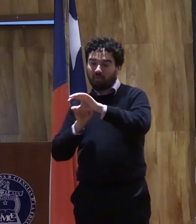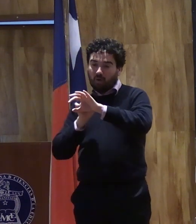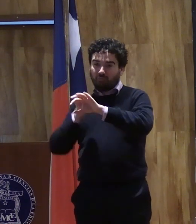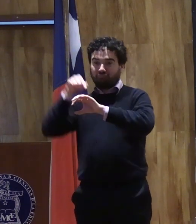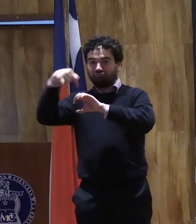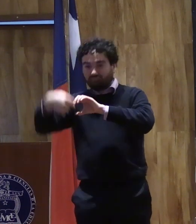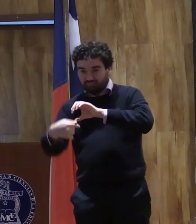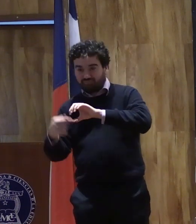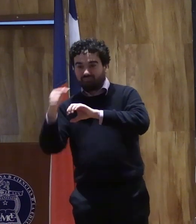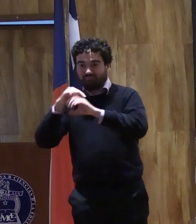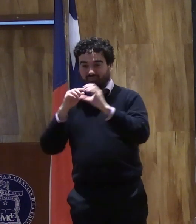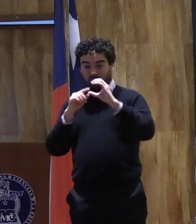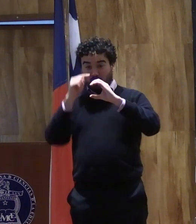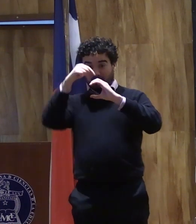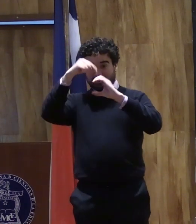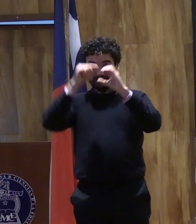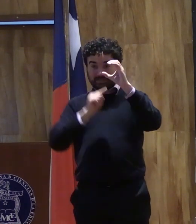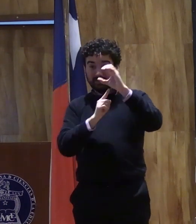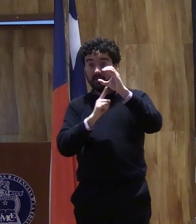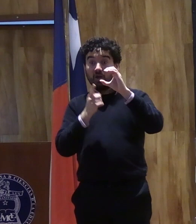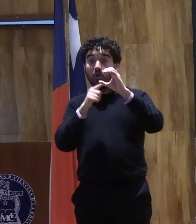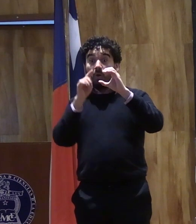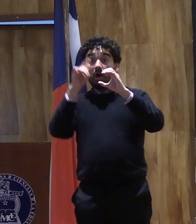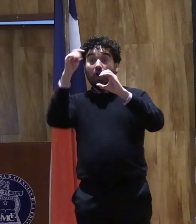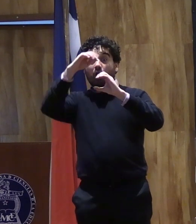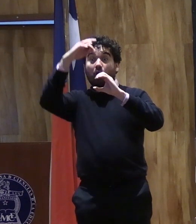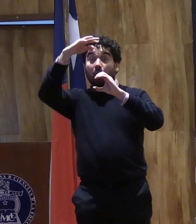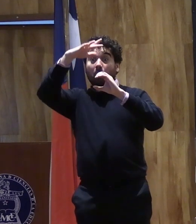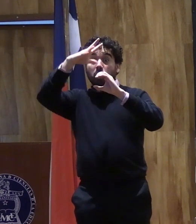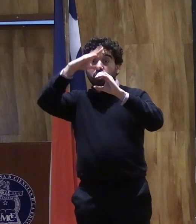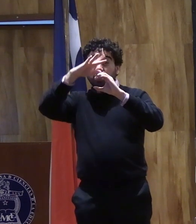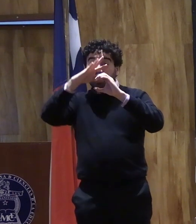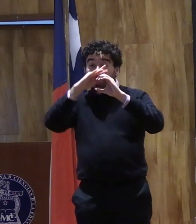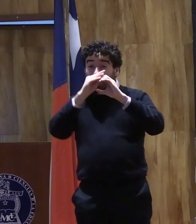todo el Ártico, eso es irreversible.